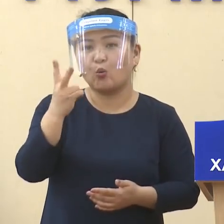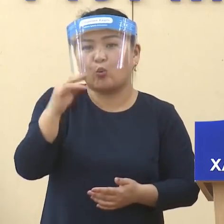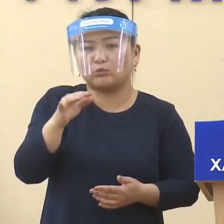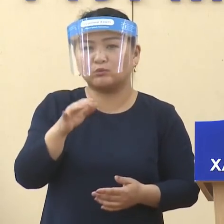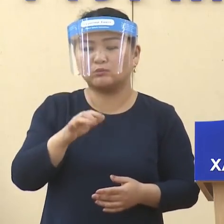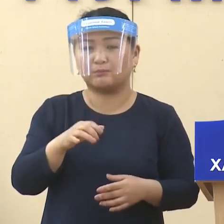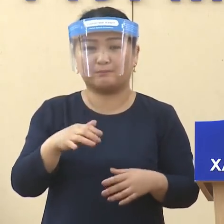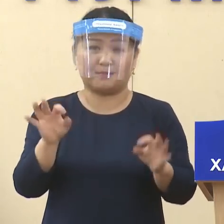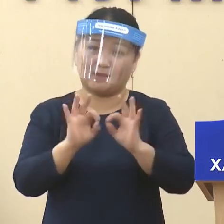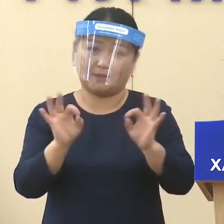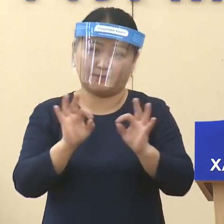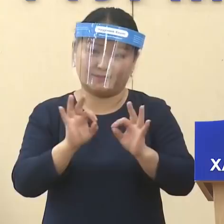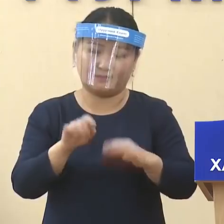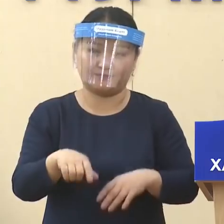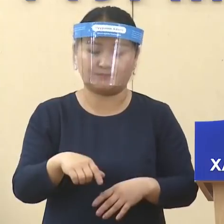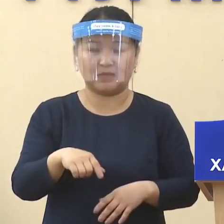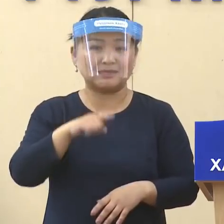залуучуудын хувьд бол одоо голцоо